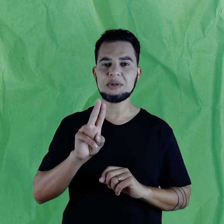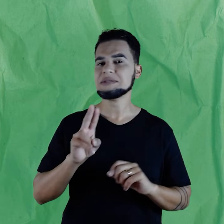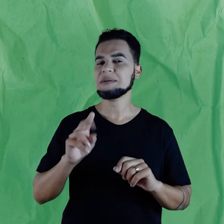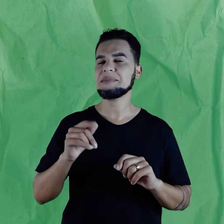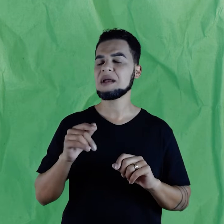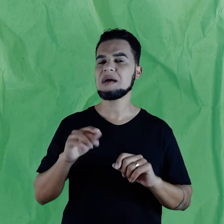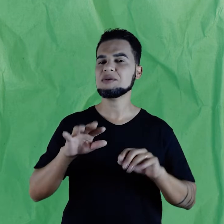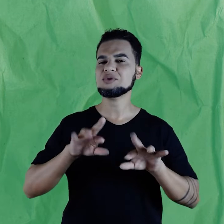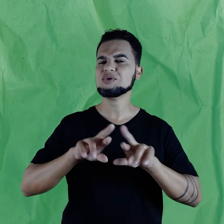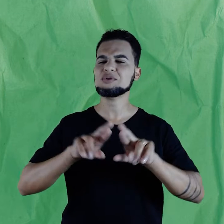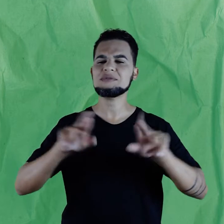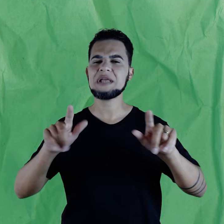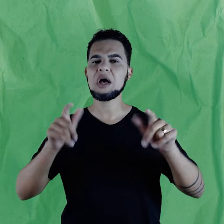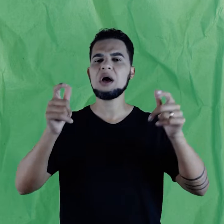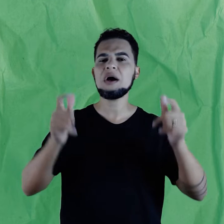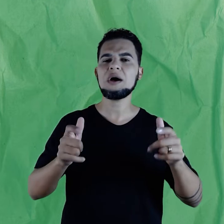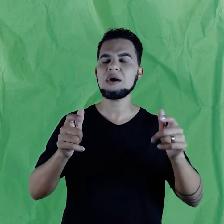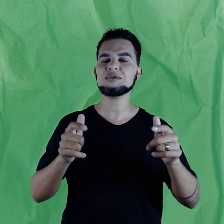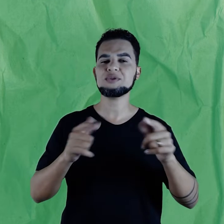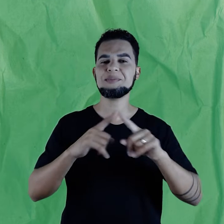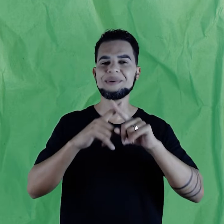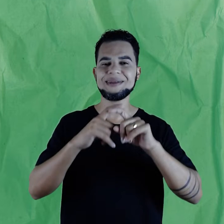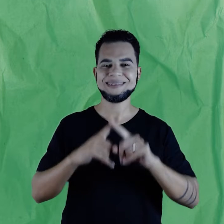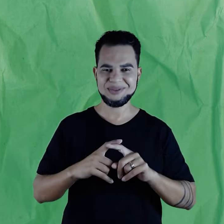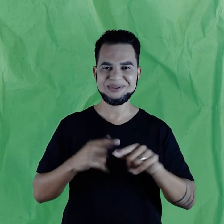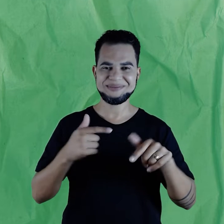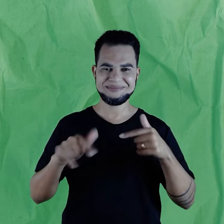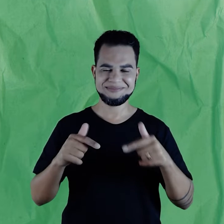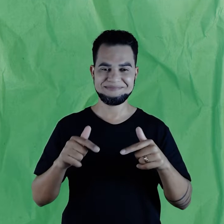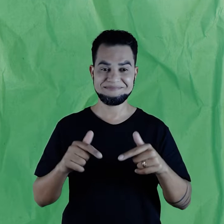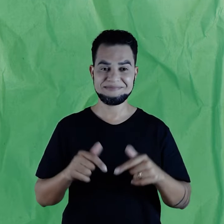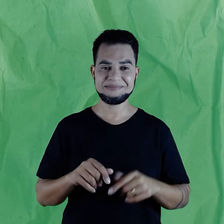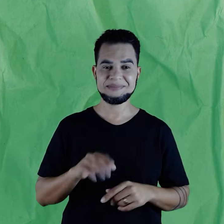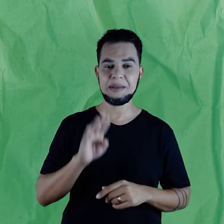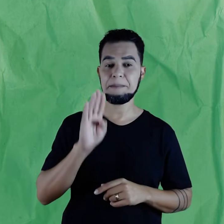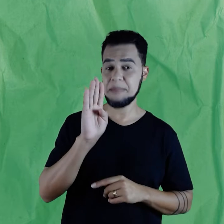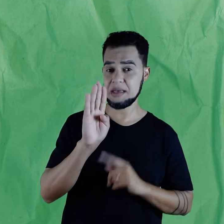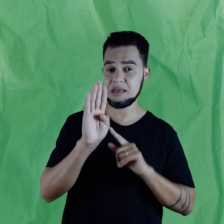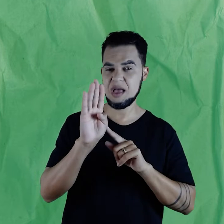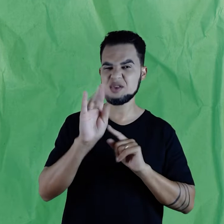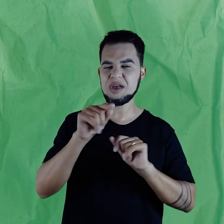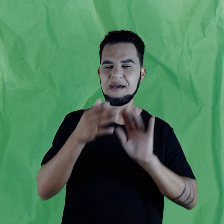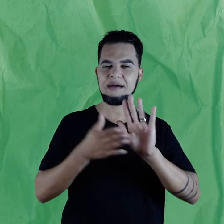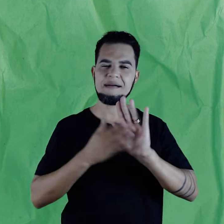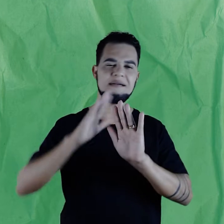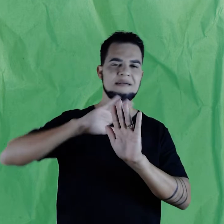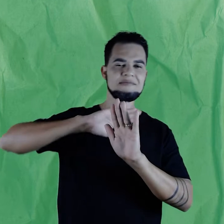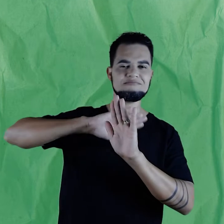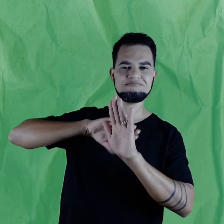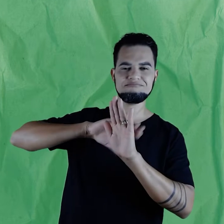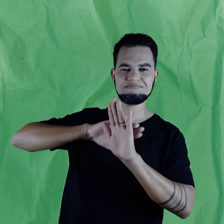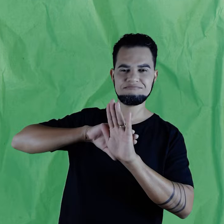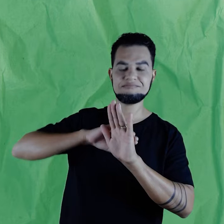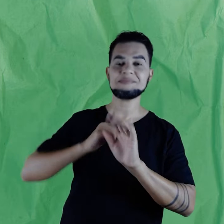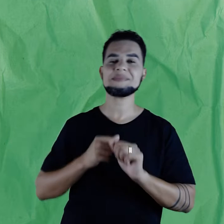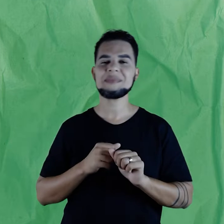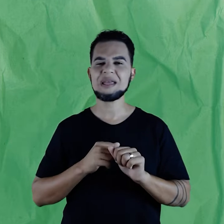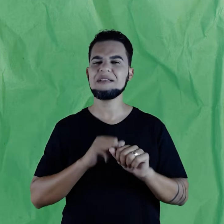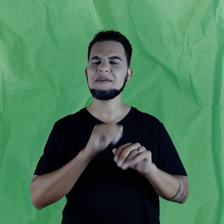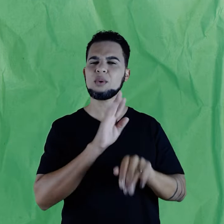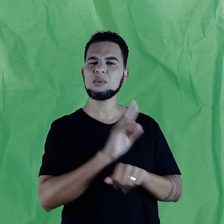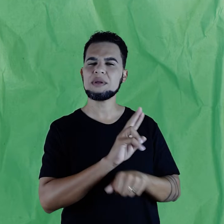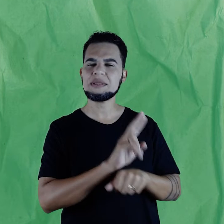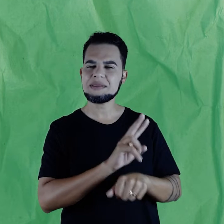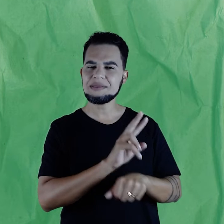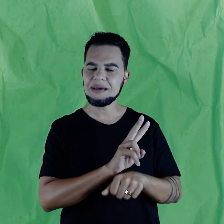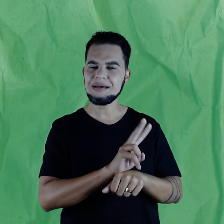atua. A gente costuma dizer que o back-end é a parte que cuida dos bastidores. Ele vai cuidar da